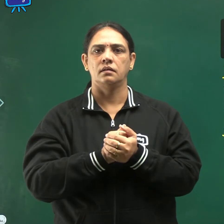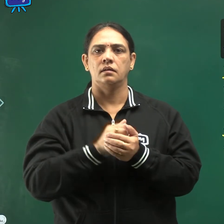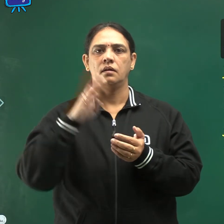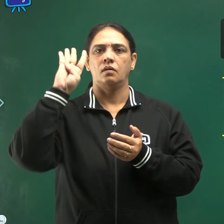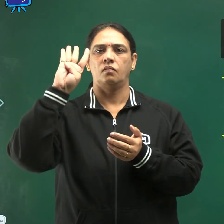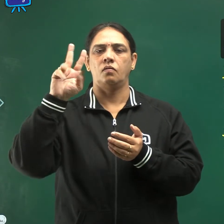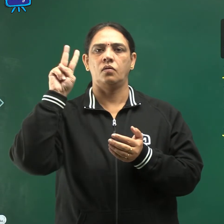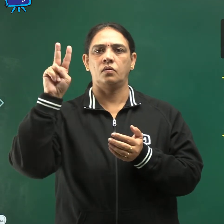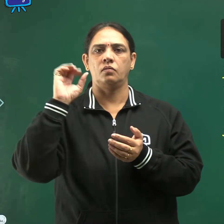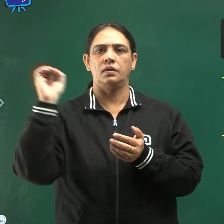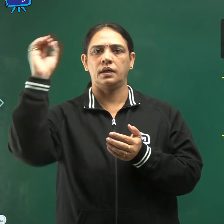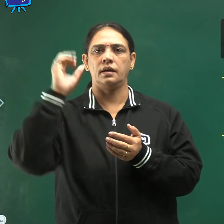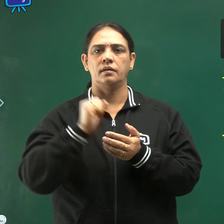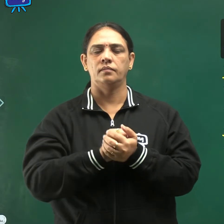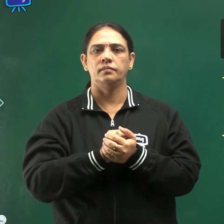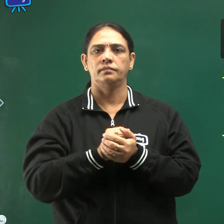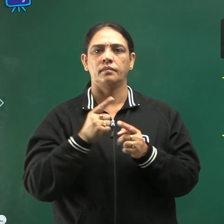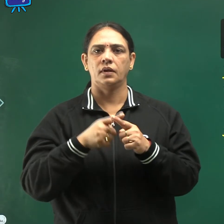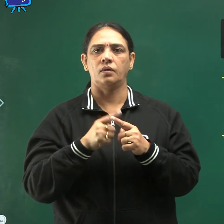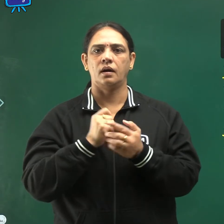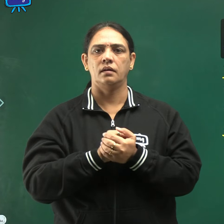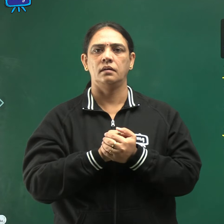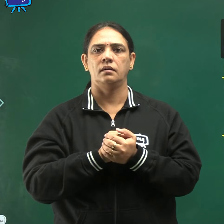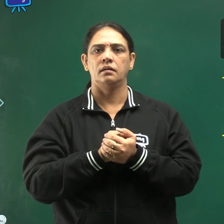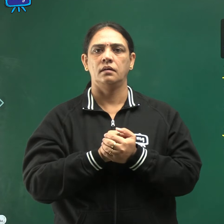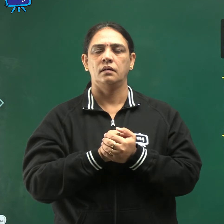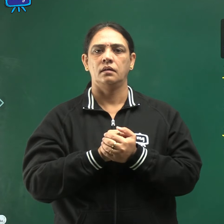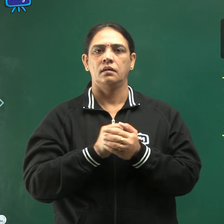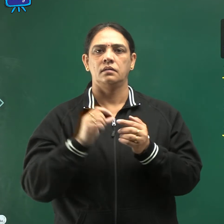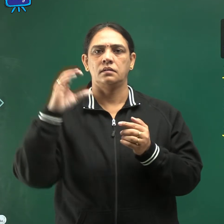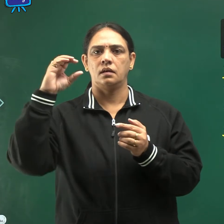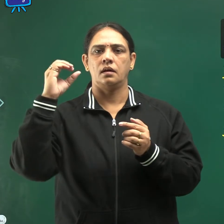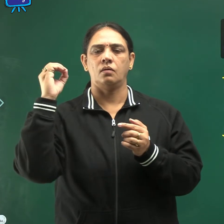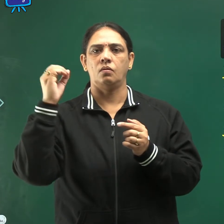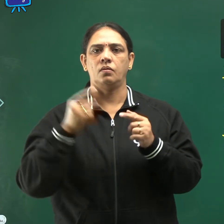42 डिग्री गुणा cot